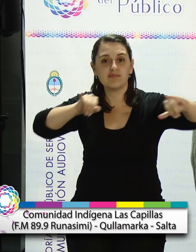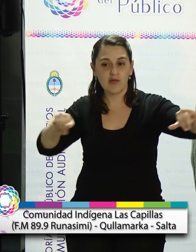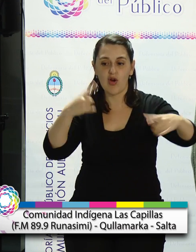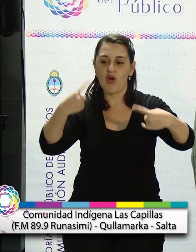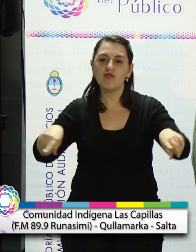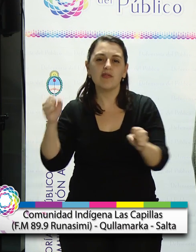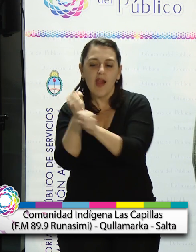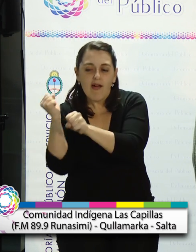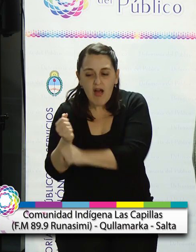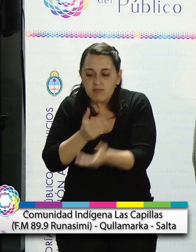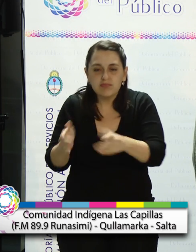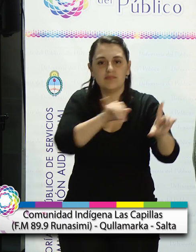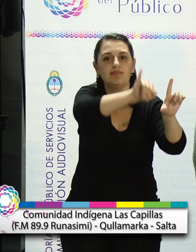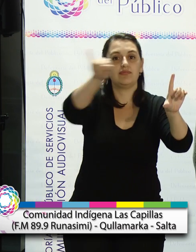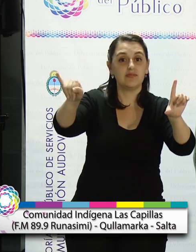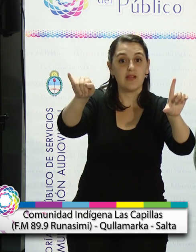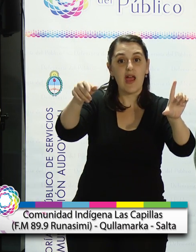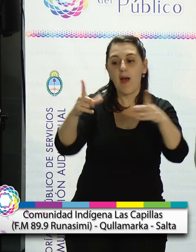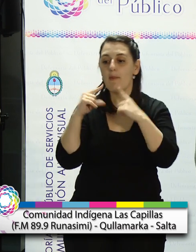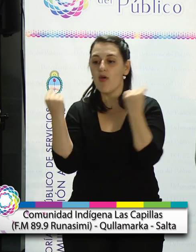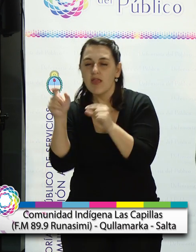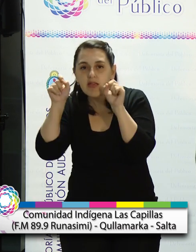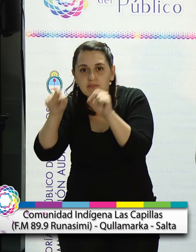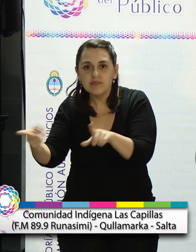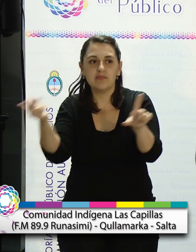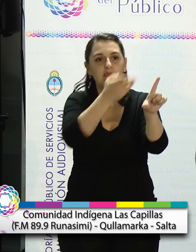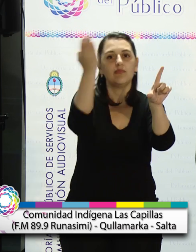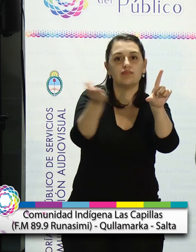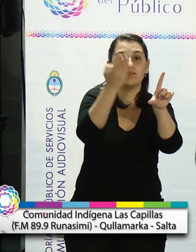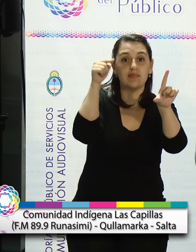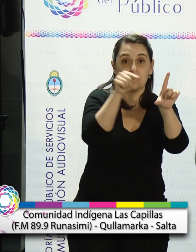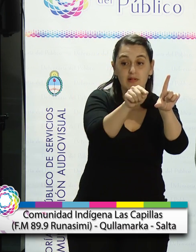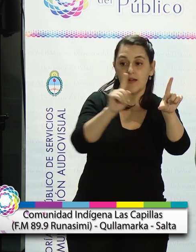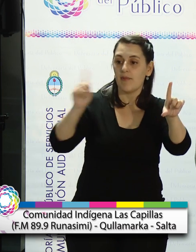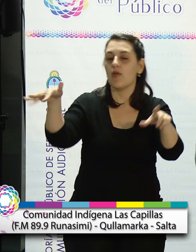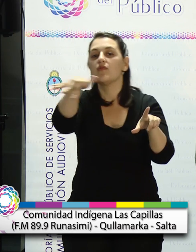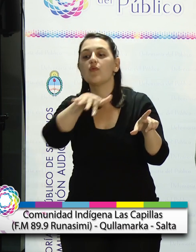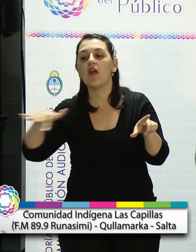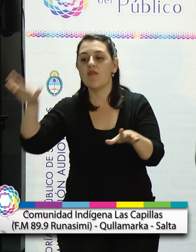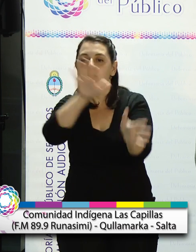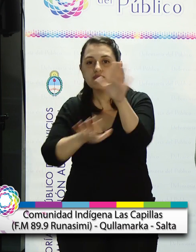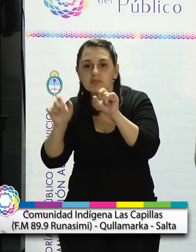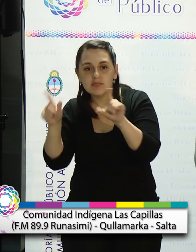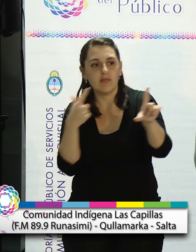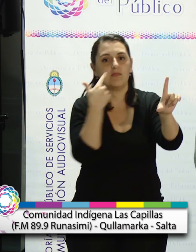nuestras acciones y políticas de nuestra organización, comunidad o pueblo indígena.